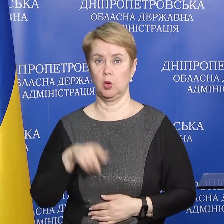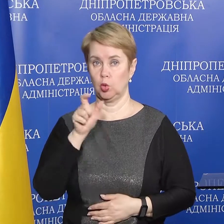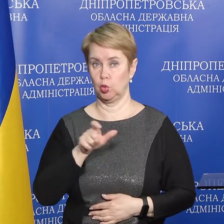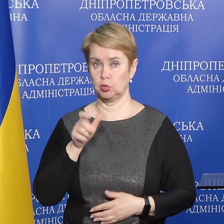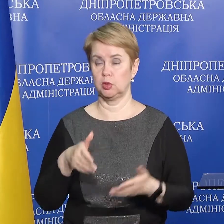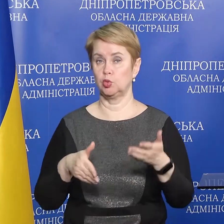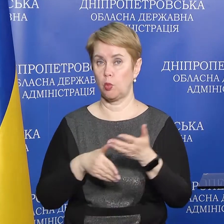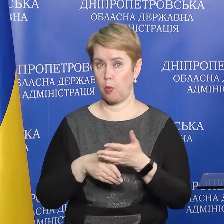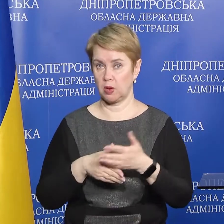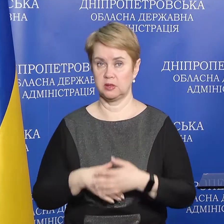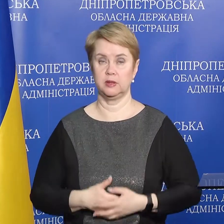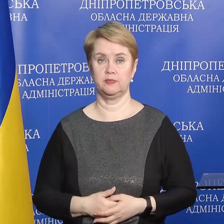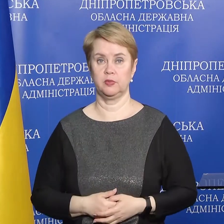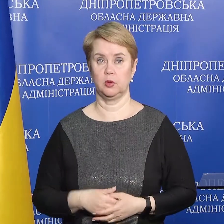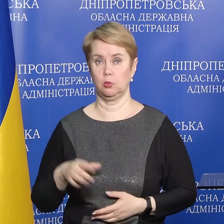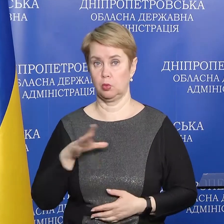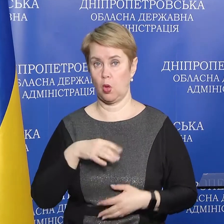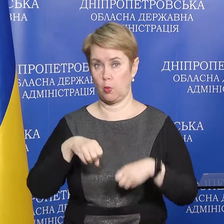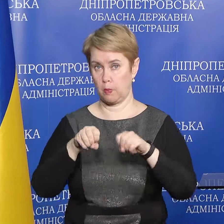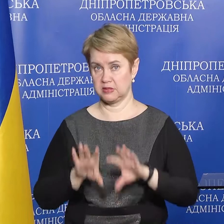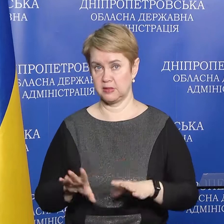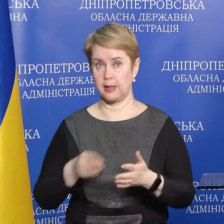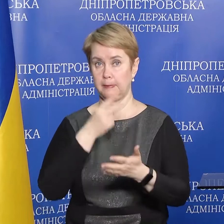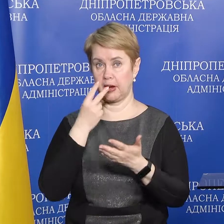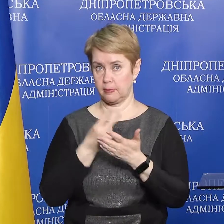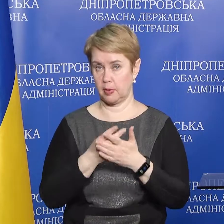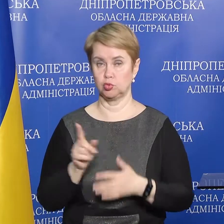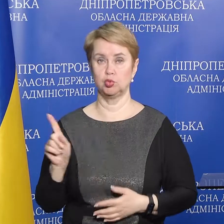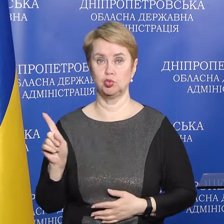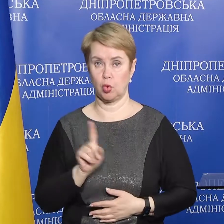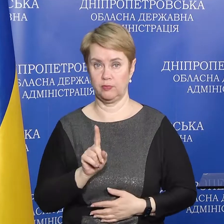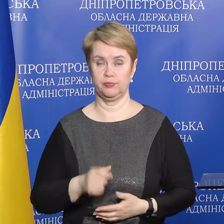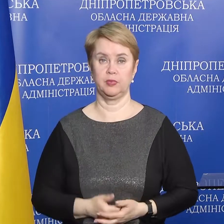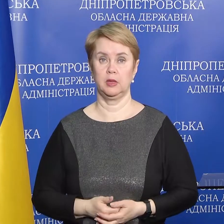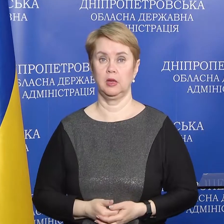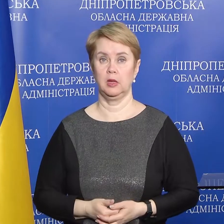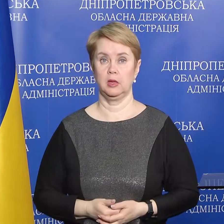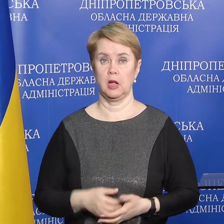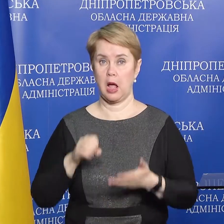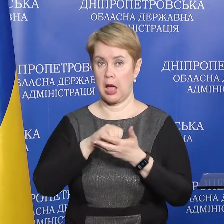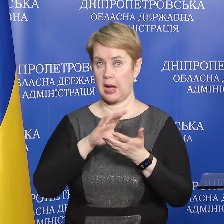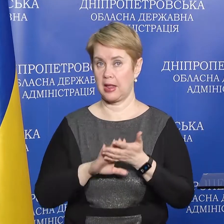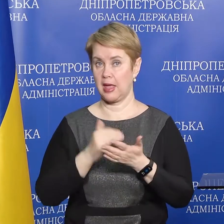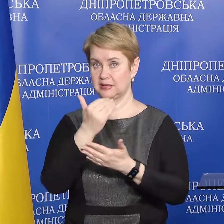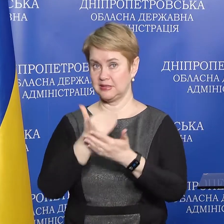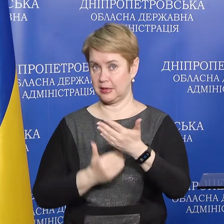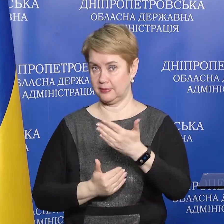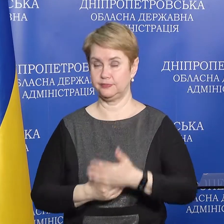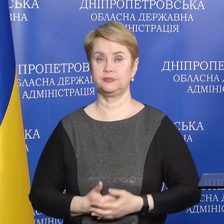людям допомогти. Було постановою передбачено, що реєстри